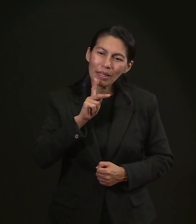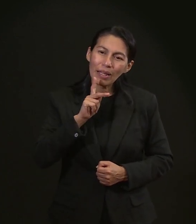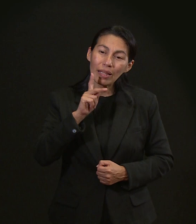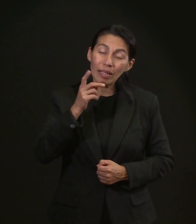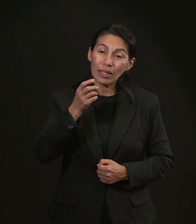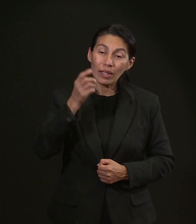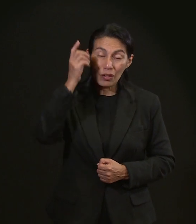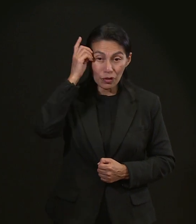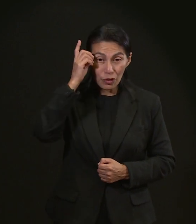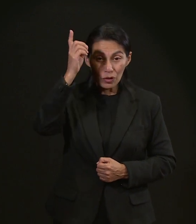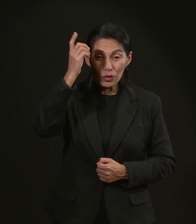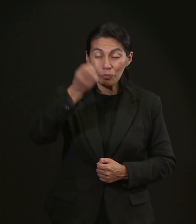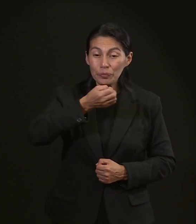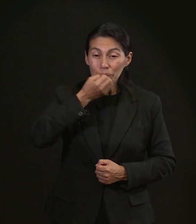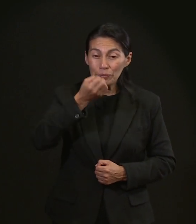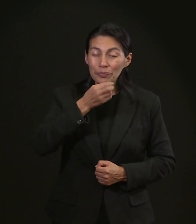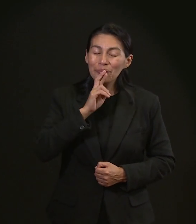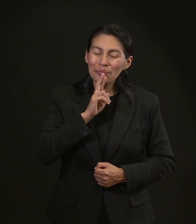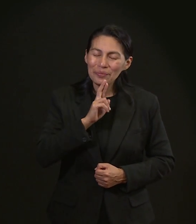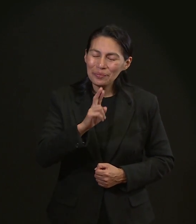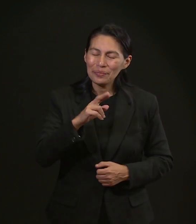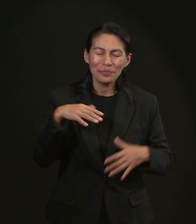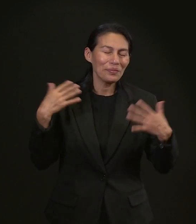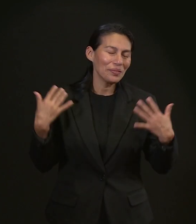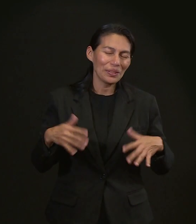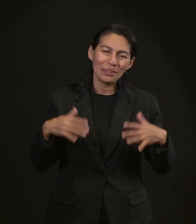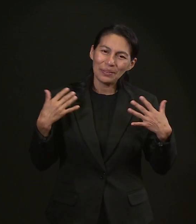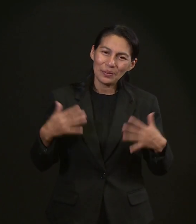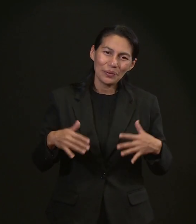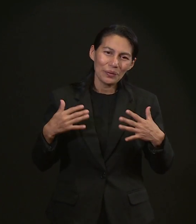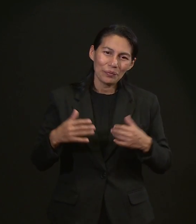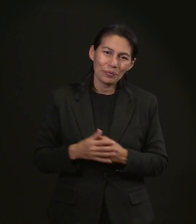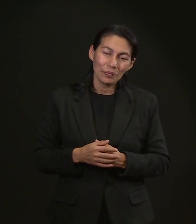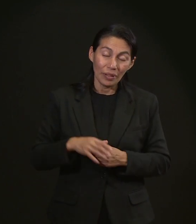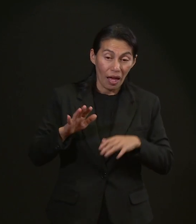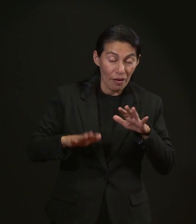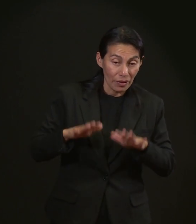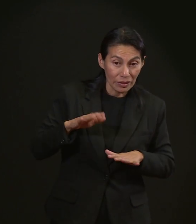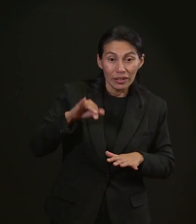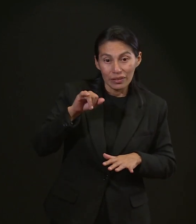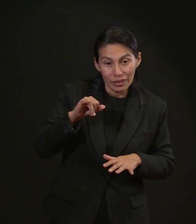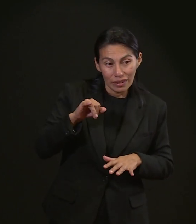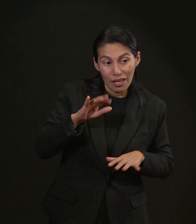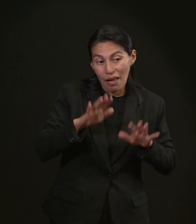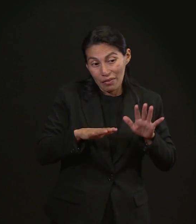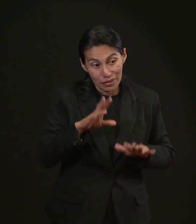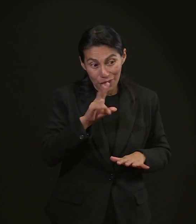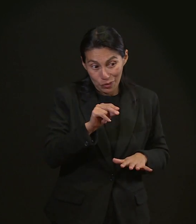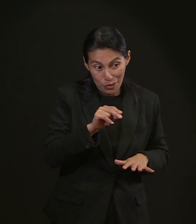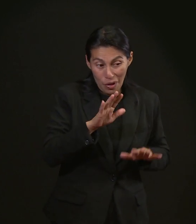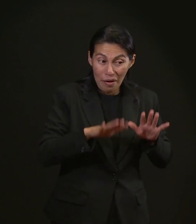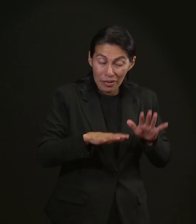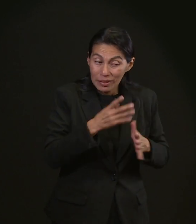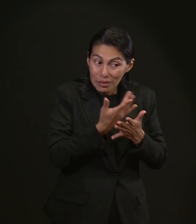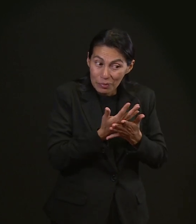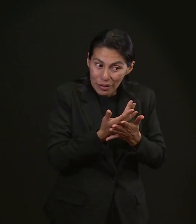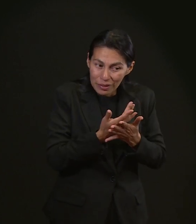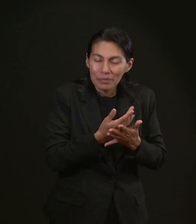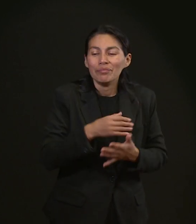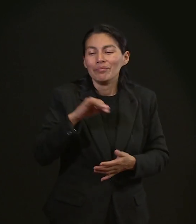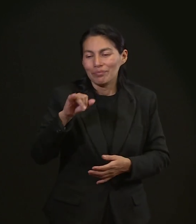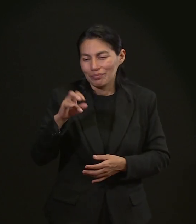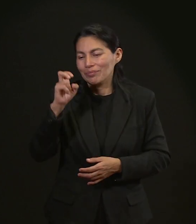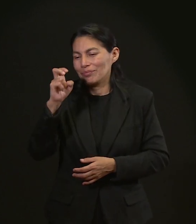de que dios responde oración a veces sí a veces no a veces espera tu